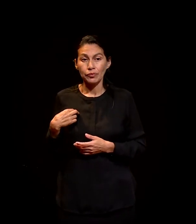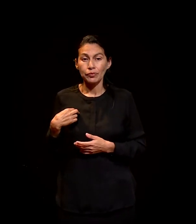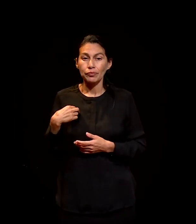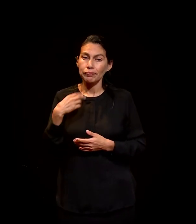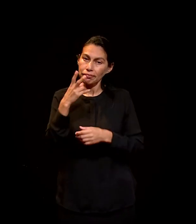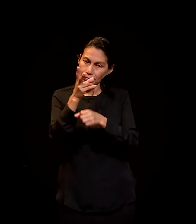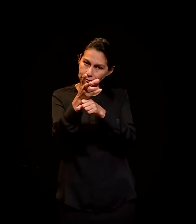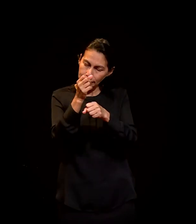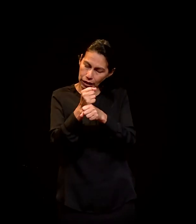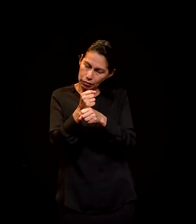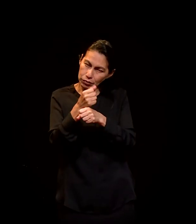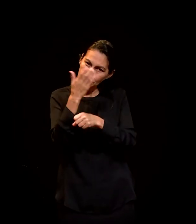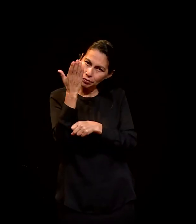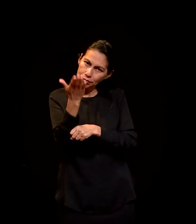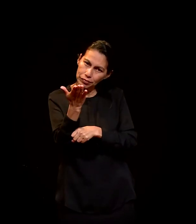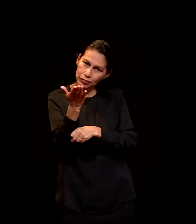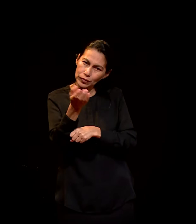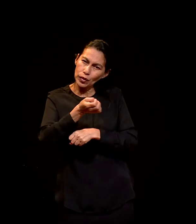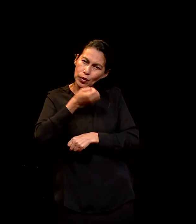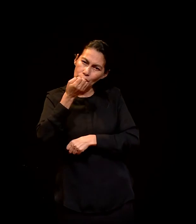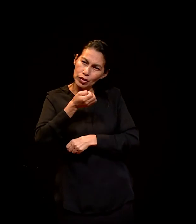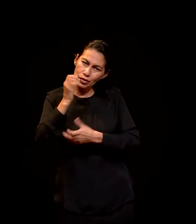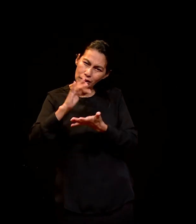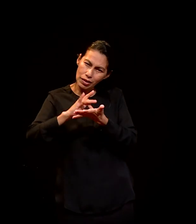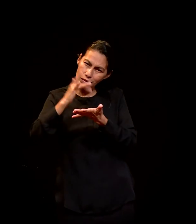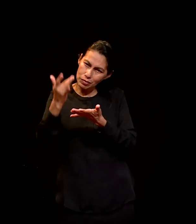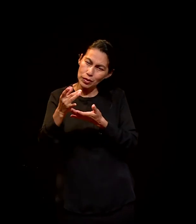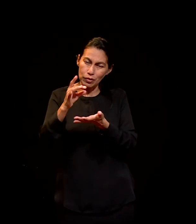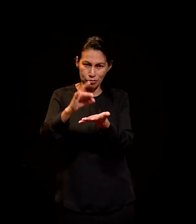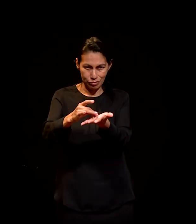que por ellos